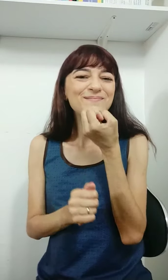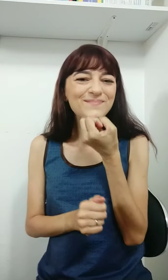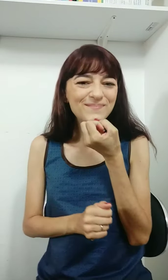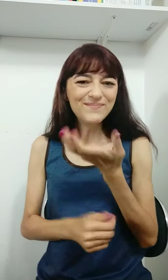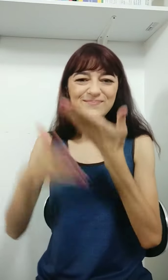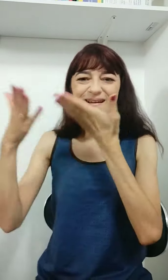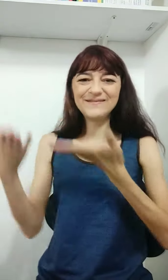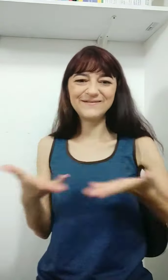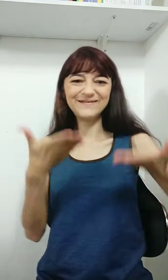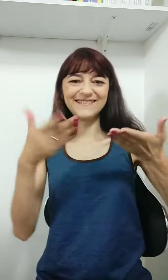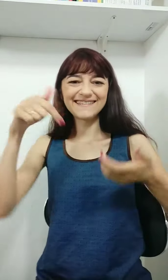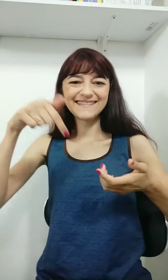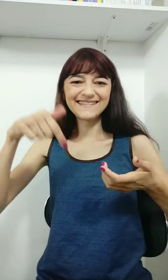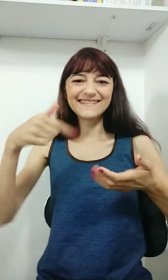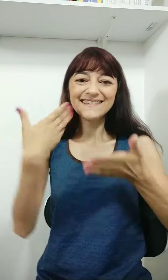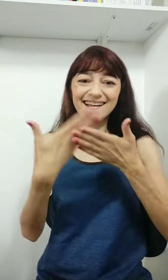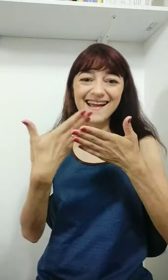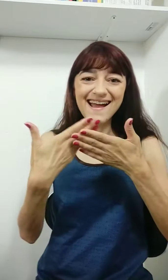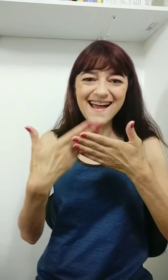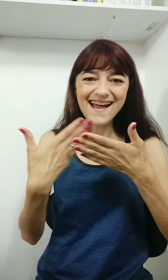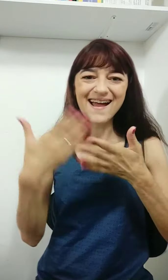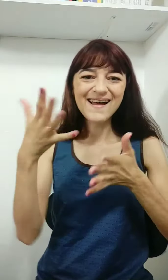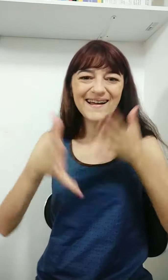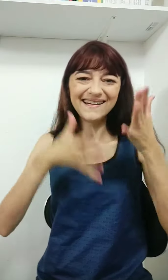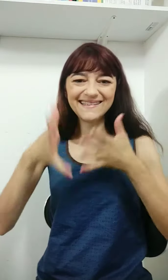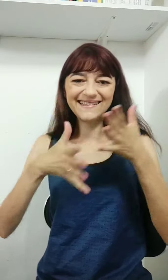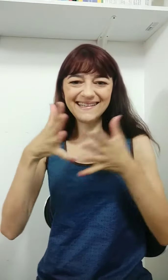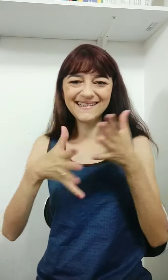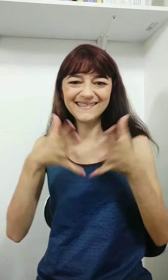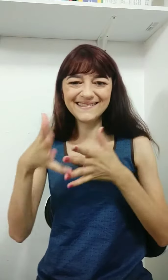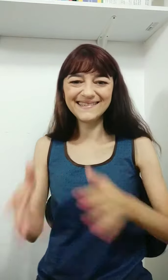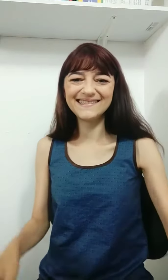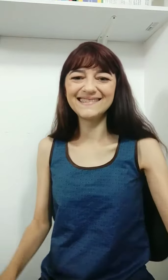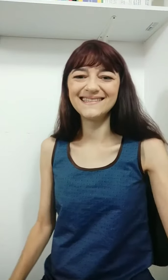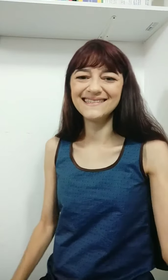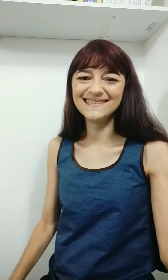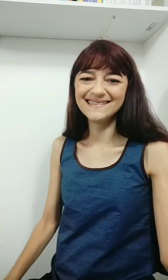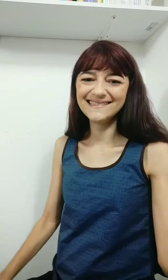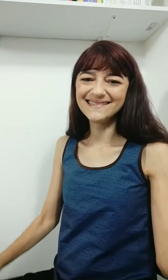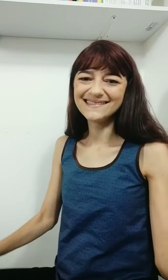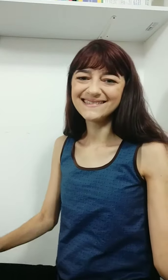Olá, tudo bem, pessoal? Sejam bem-vindos à nossa aula de Libras de hoje.